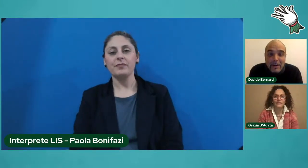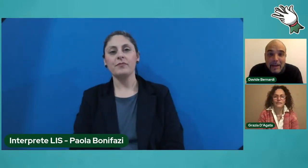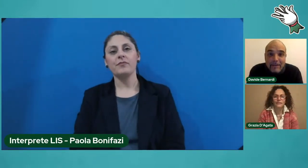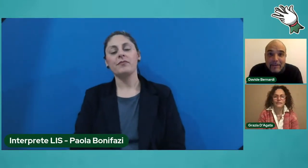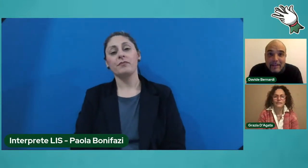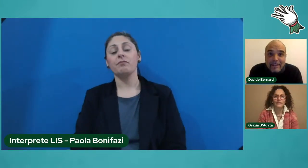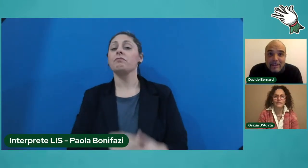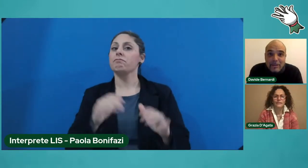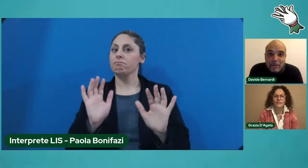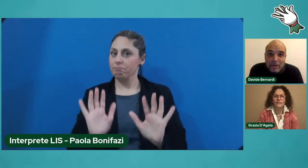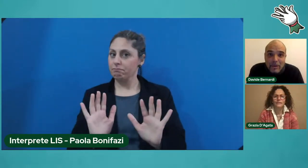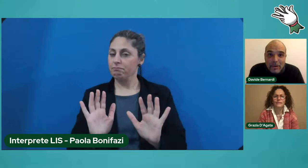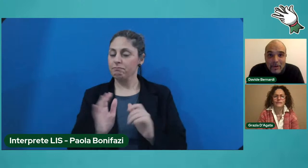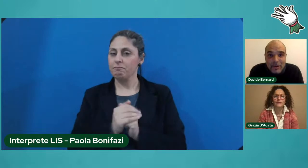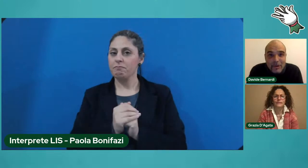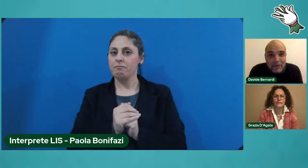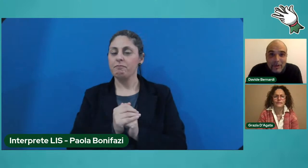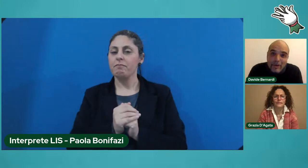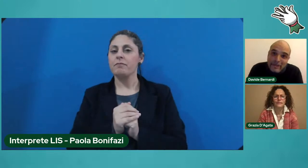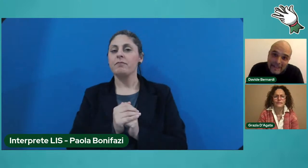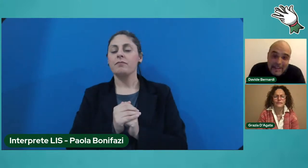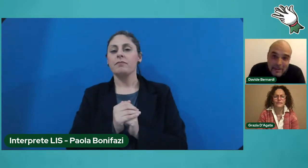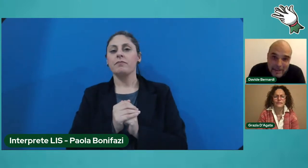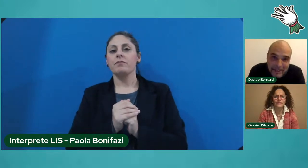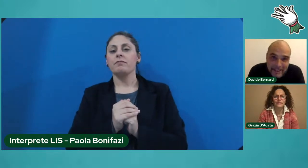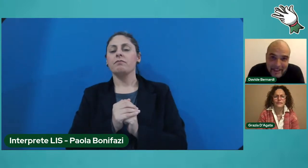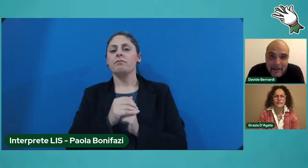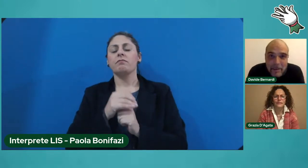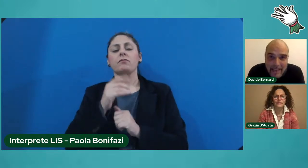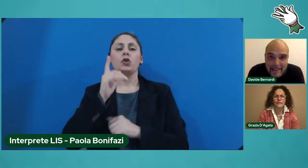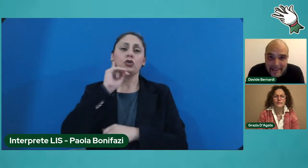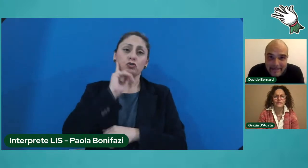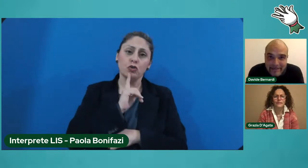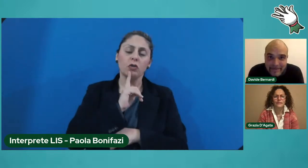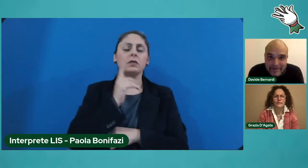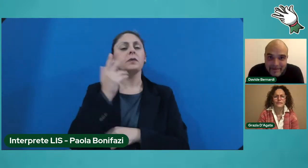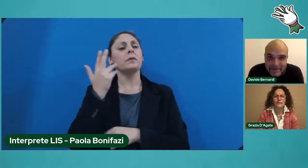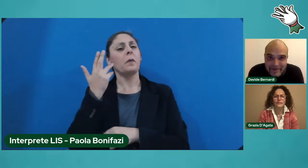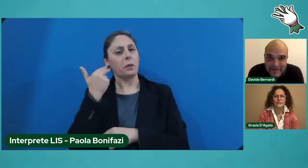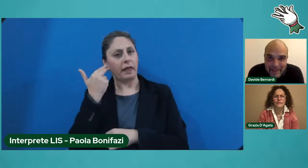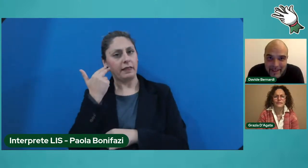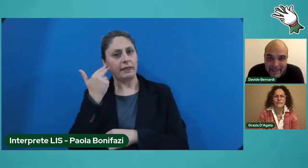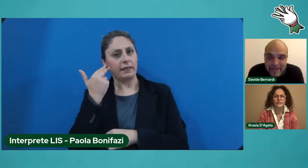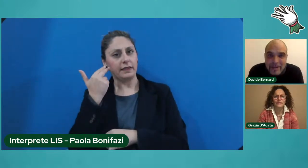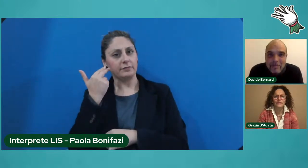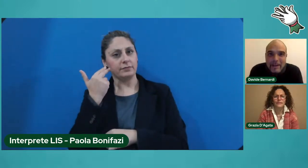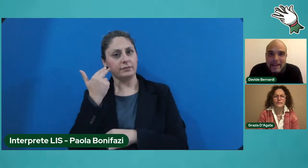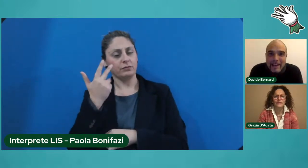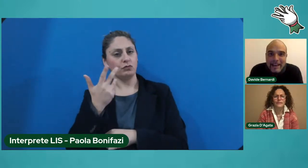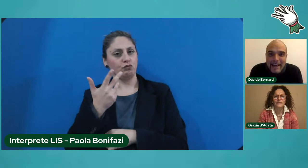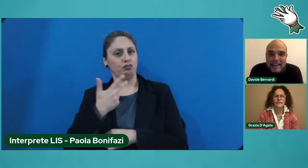Allora, sono sia sordi che udenti. Diciamo che anche